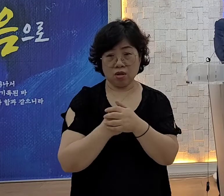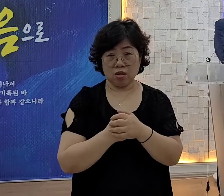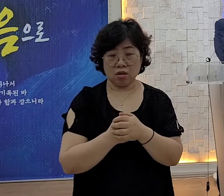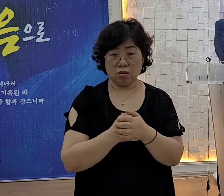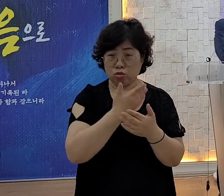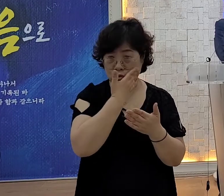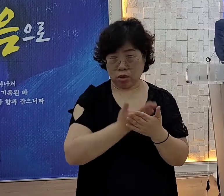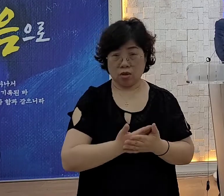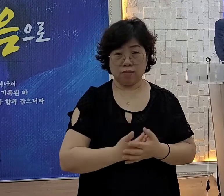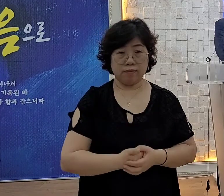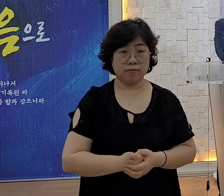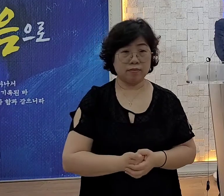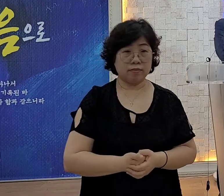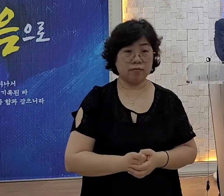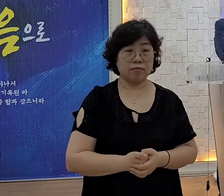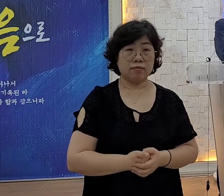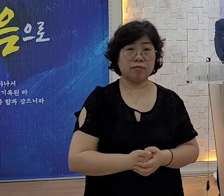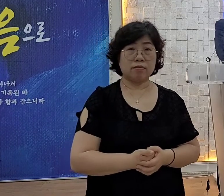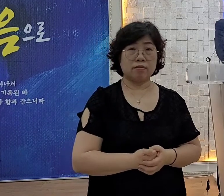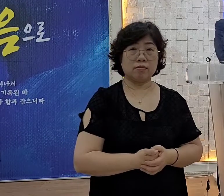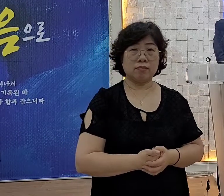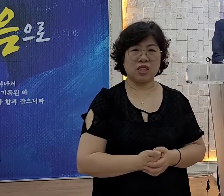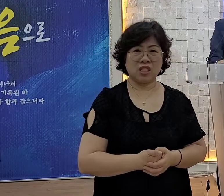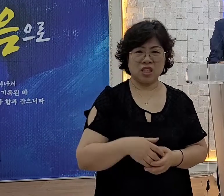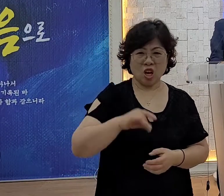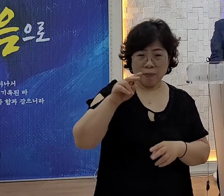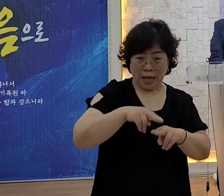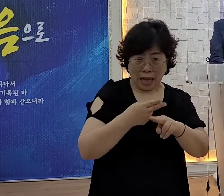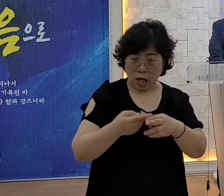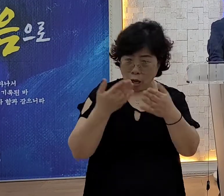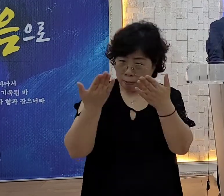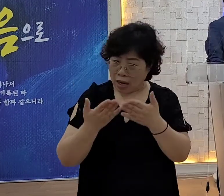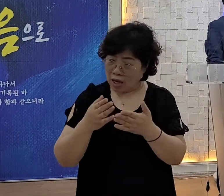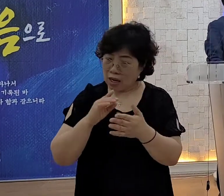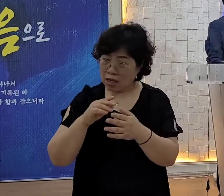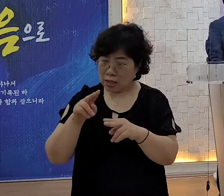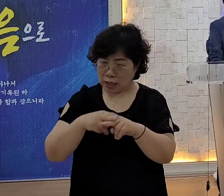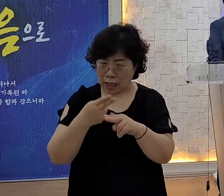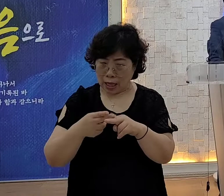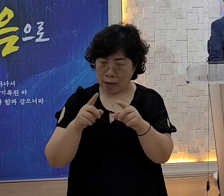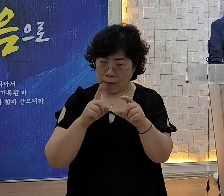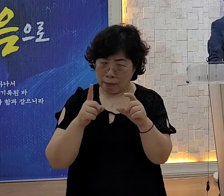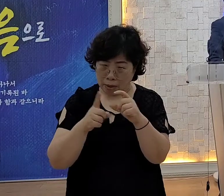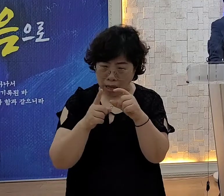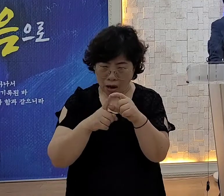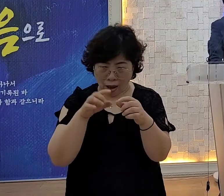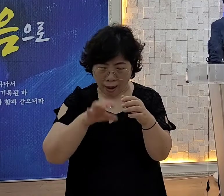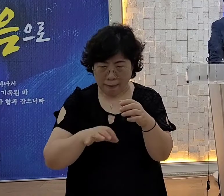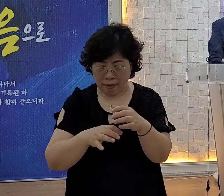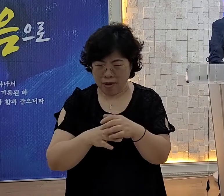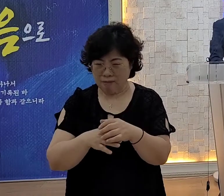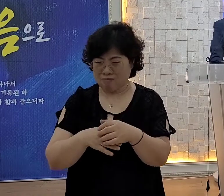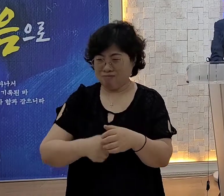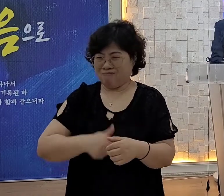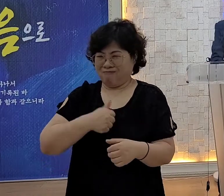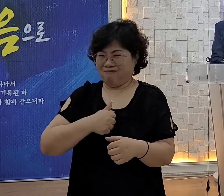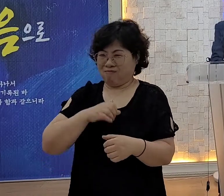아까 분명히 뭐 상급은 무슨 상급 했지만 하나님께서 그를 손잡고 나가가지고 저 하늘의 별을